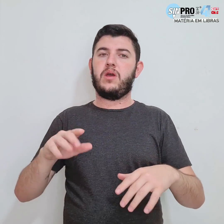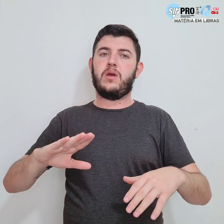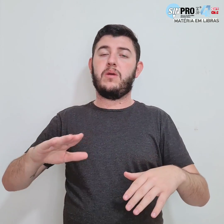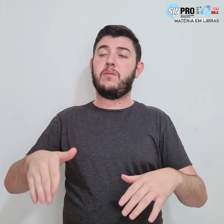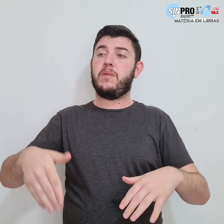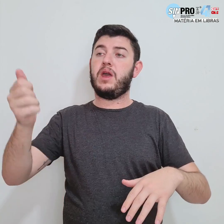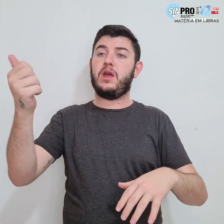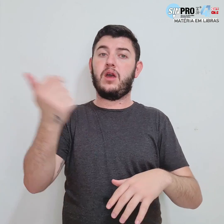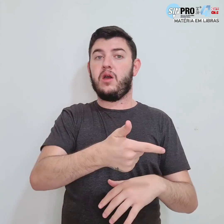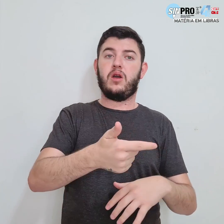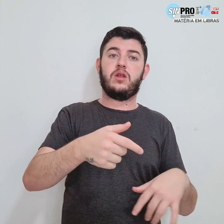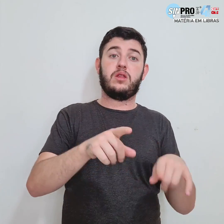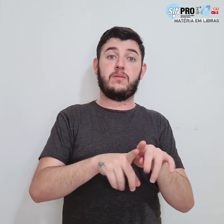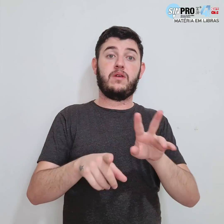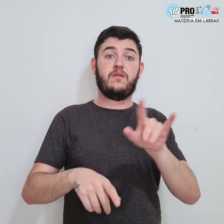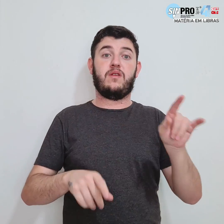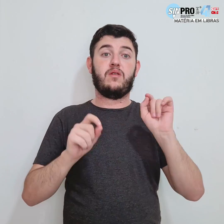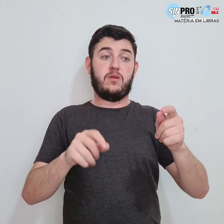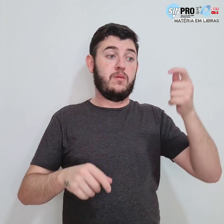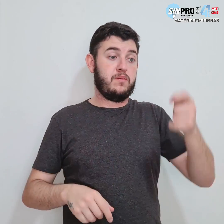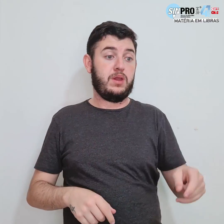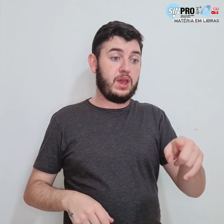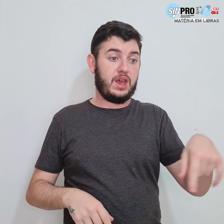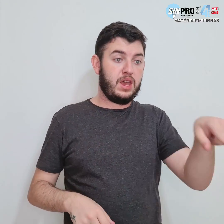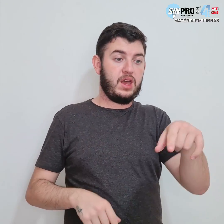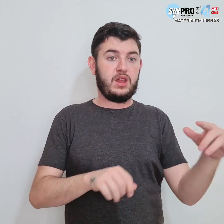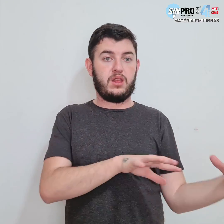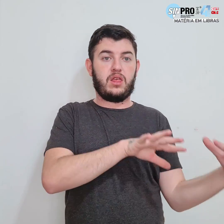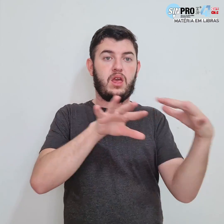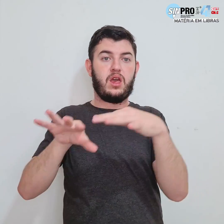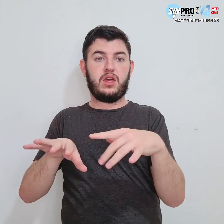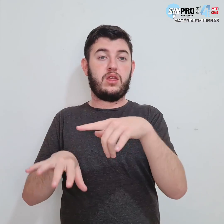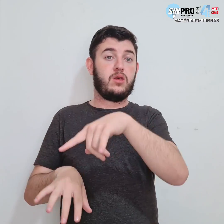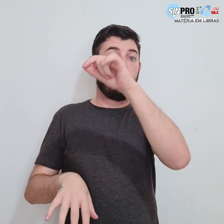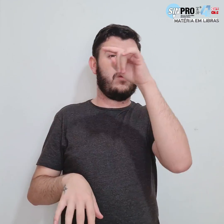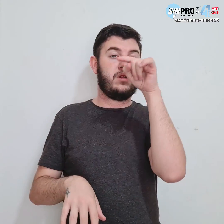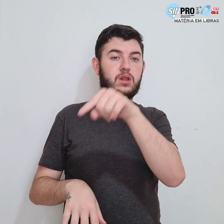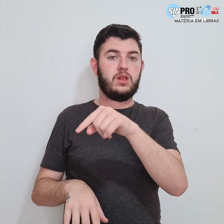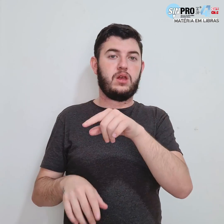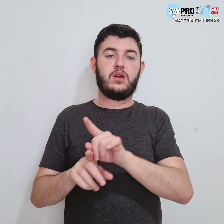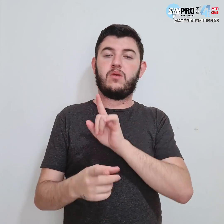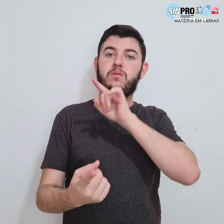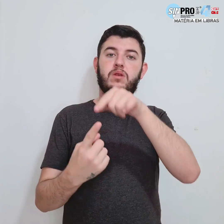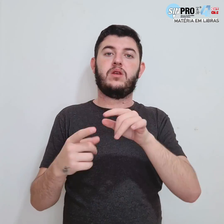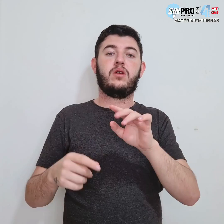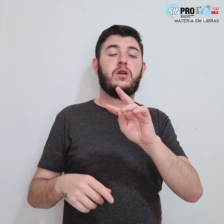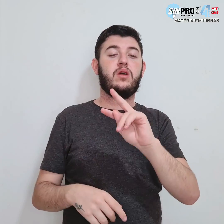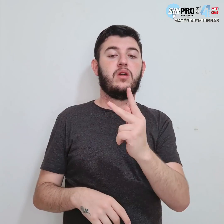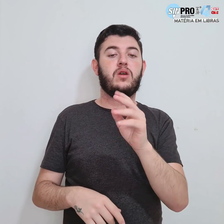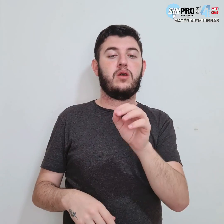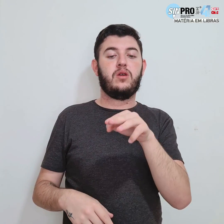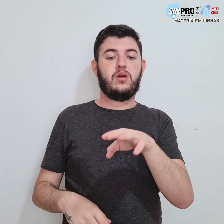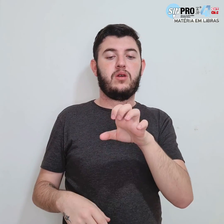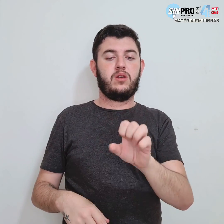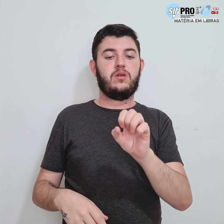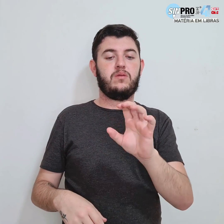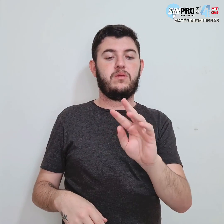quer forçar inclusive os sujeitos a preferir o ensino privado em detrimento do público, e a tendência de homeschooling vai na mesma